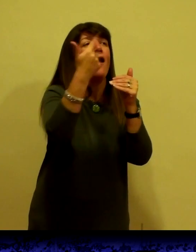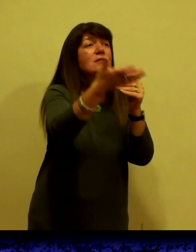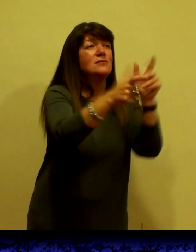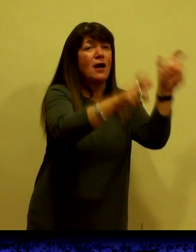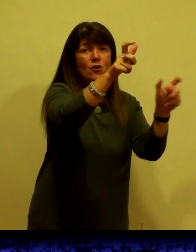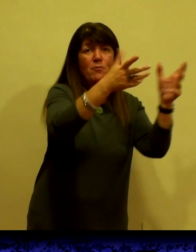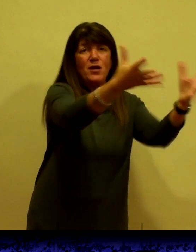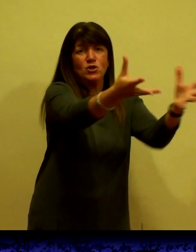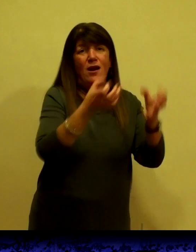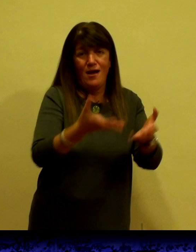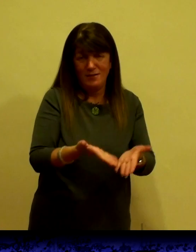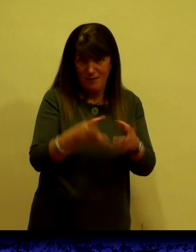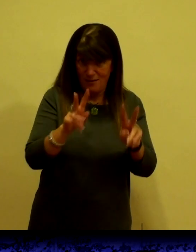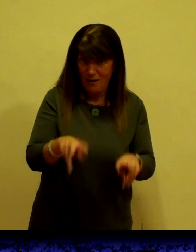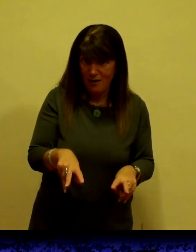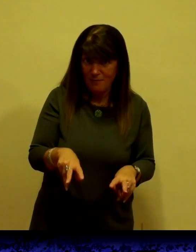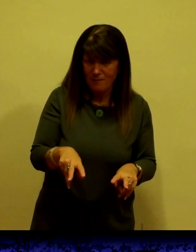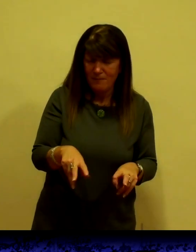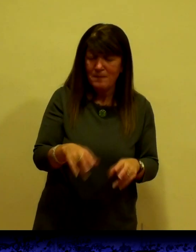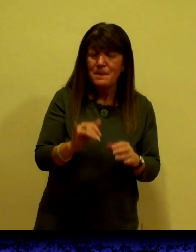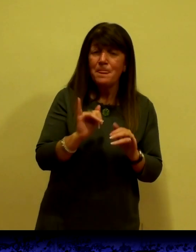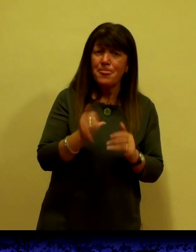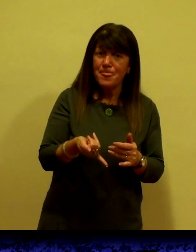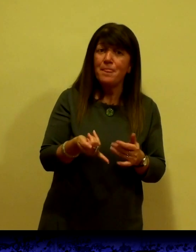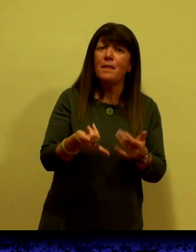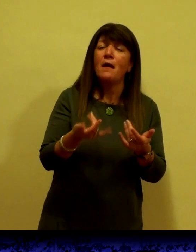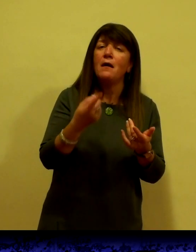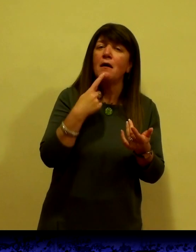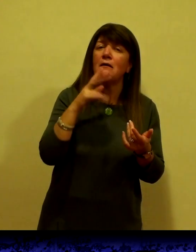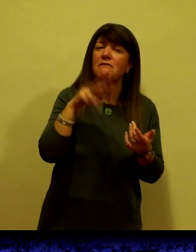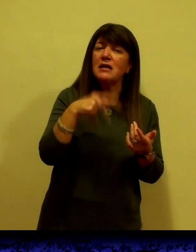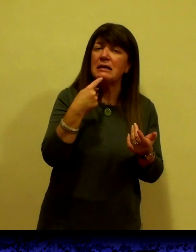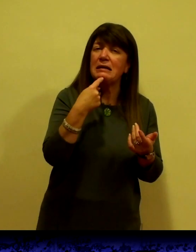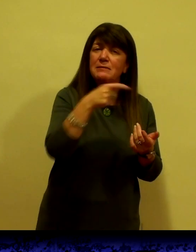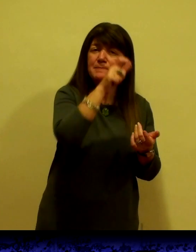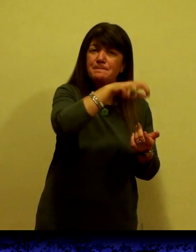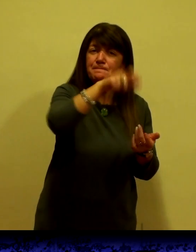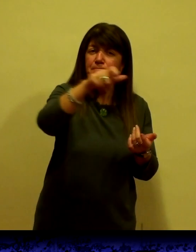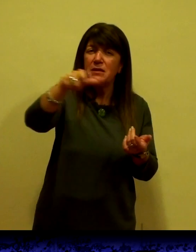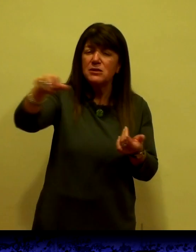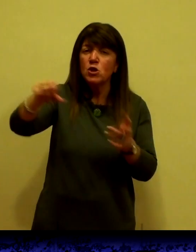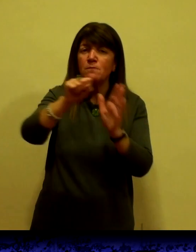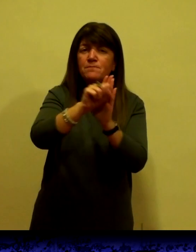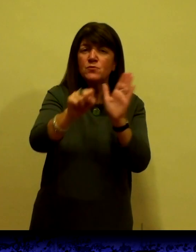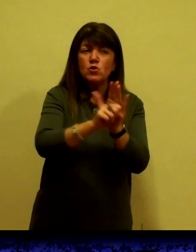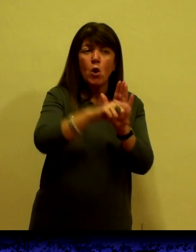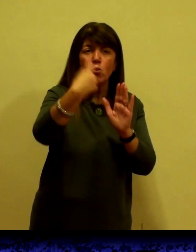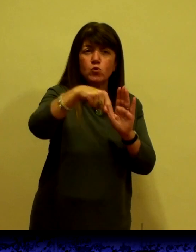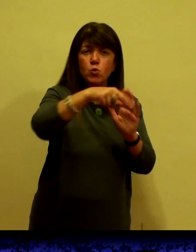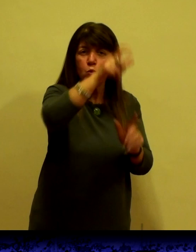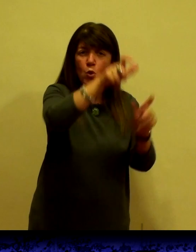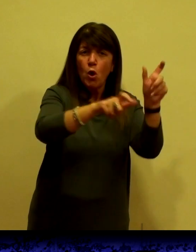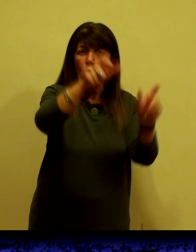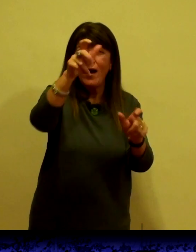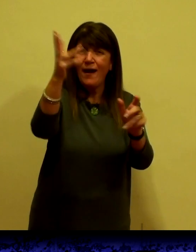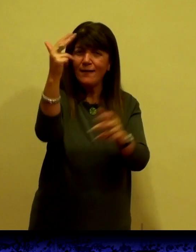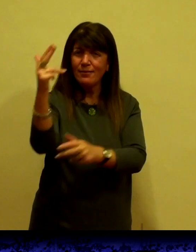ma da dove vengono, chi sono, nel senso, gli artisti, quale, diciamo, storia hanno?